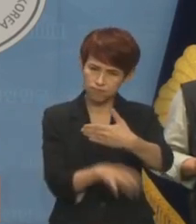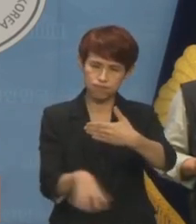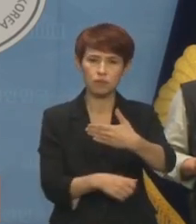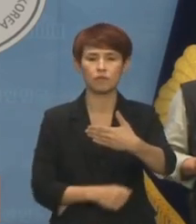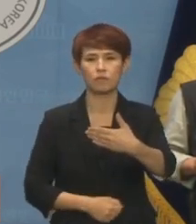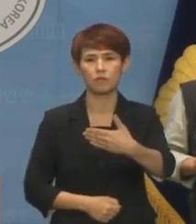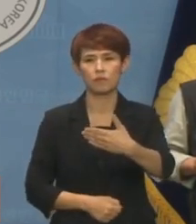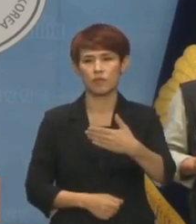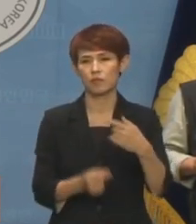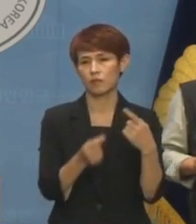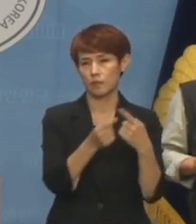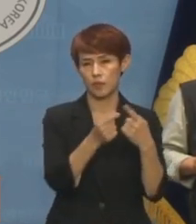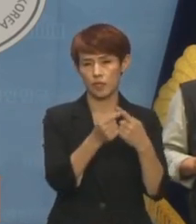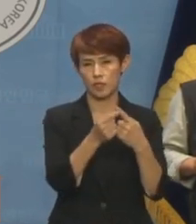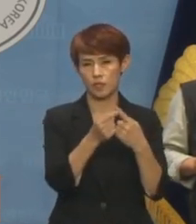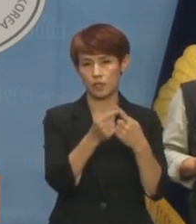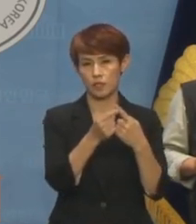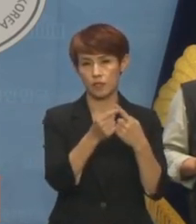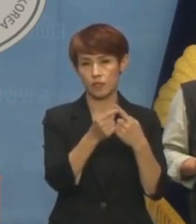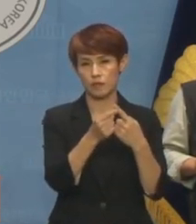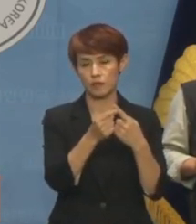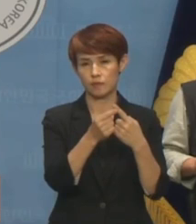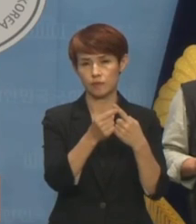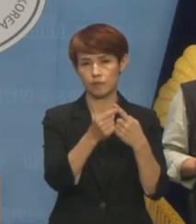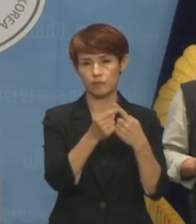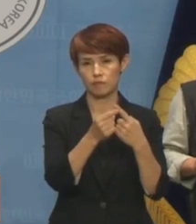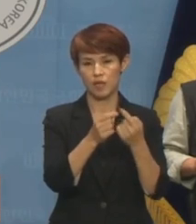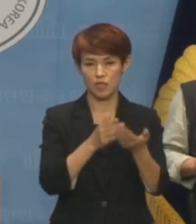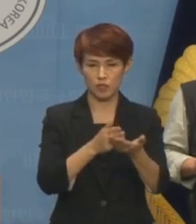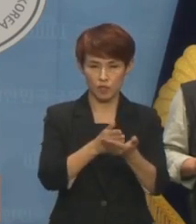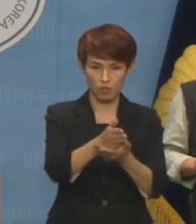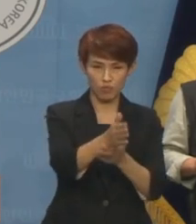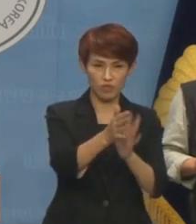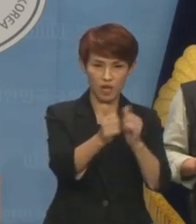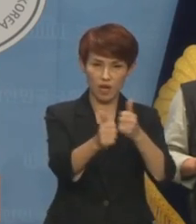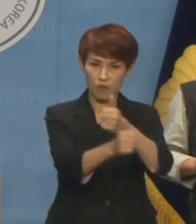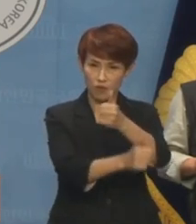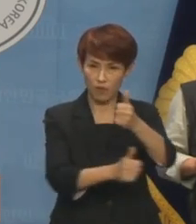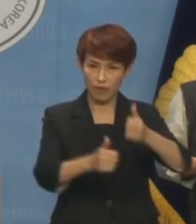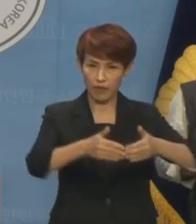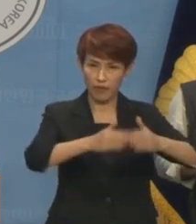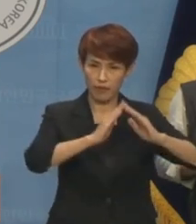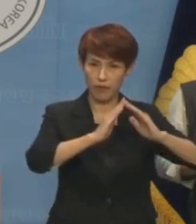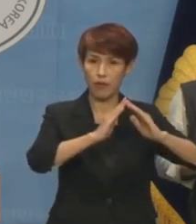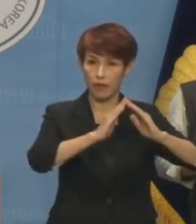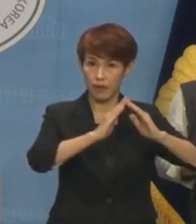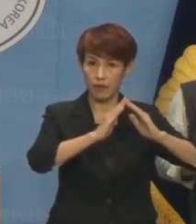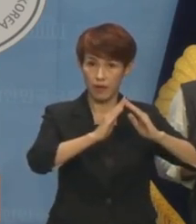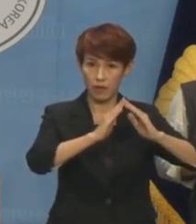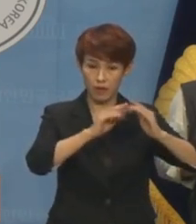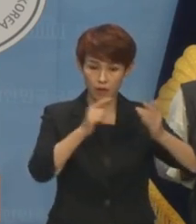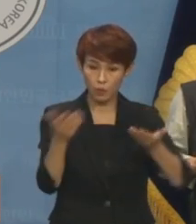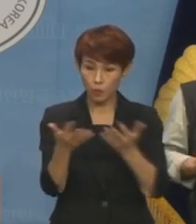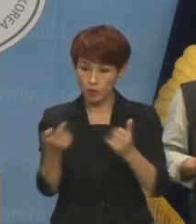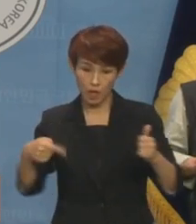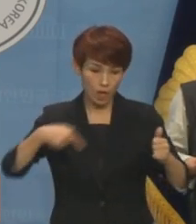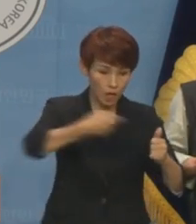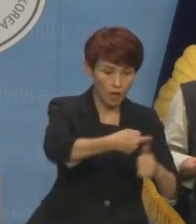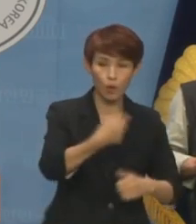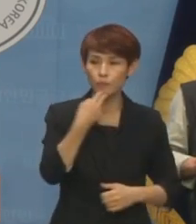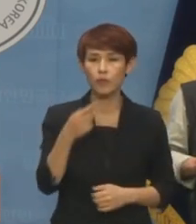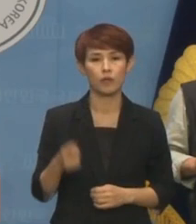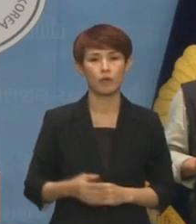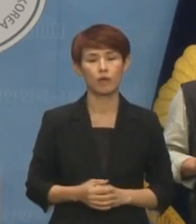첫 번째가 그 핵심으로 이야기하고 있는 전문가위원회가 설치되어 있지만 당사자인 노동자 참여는 그 어디에도